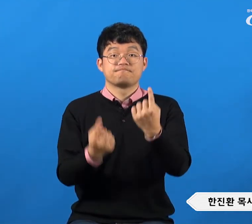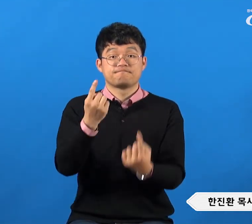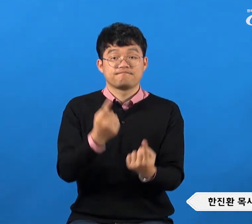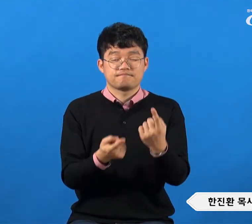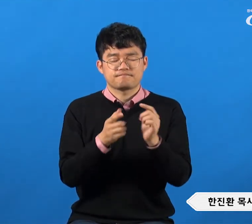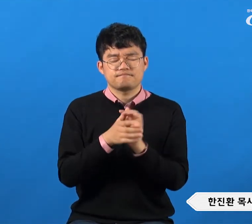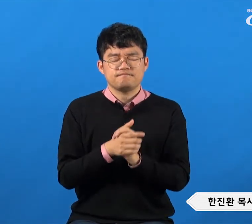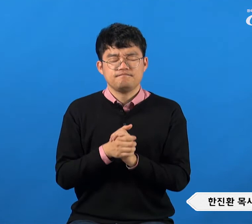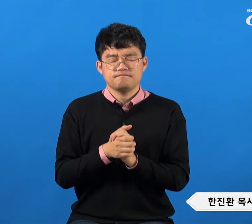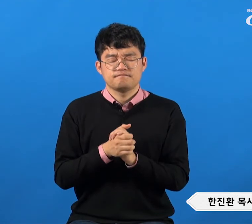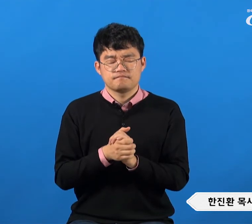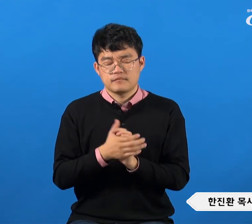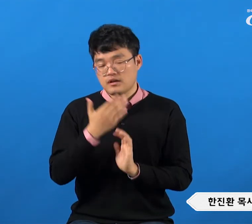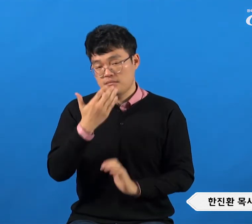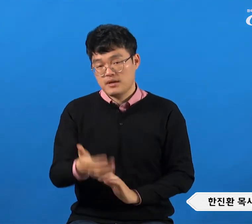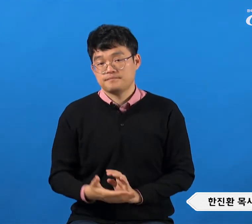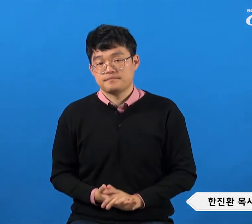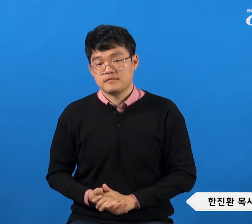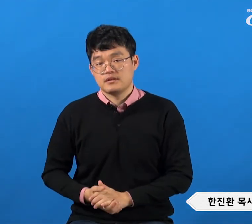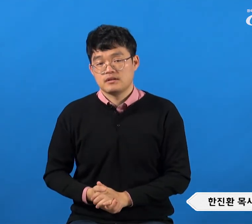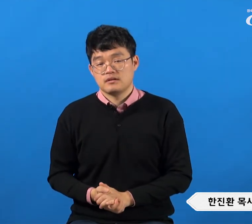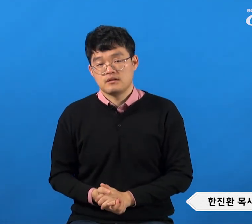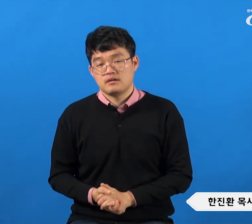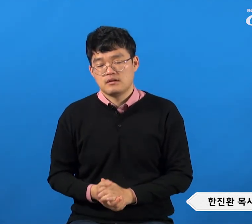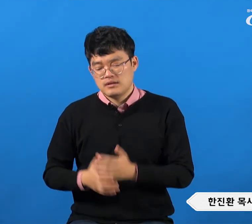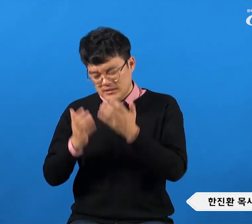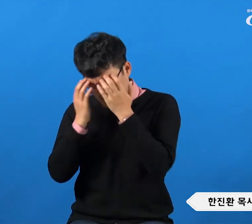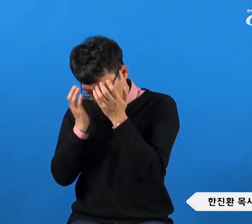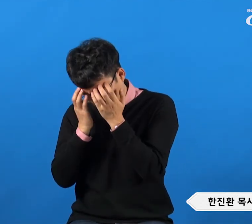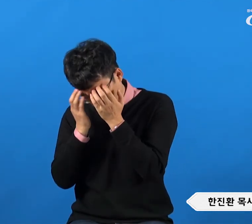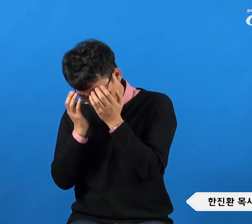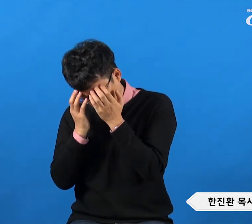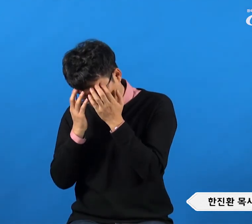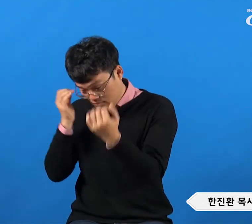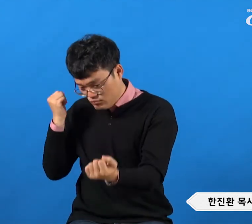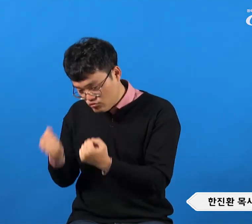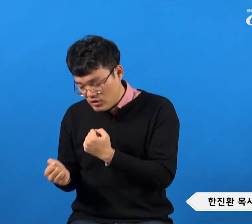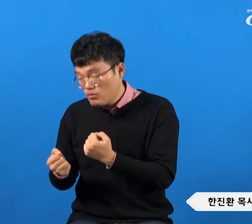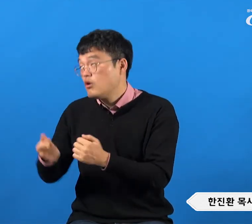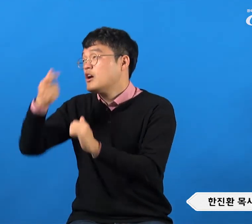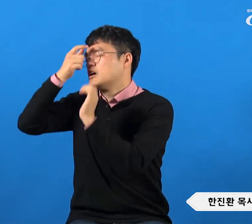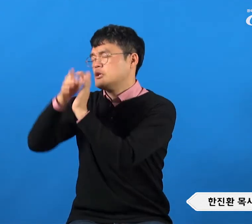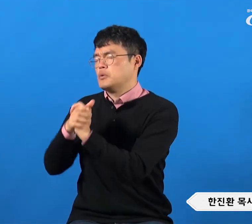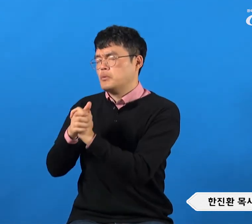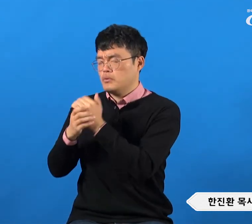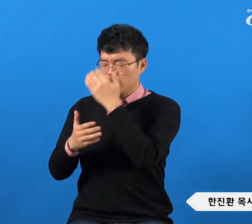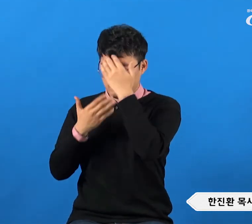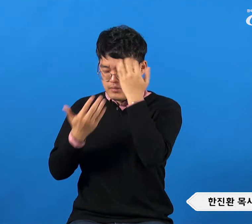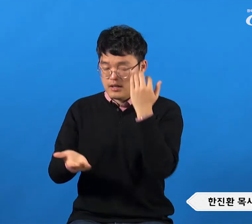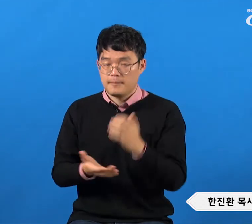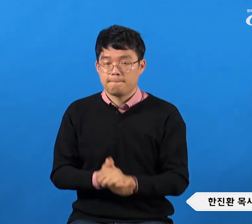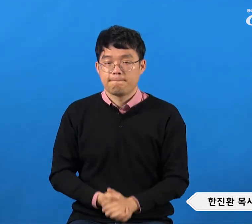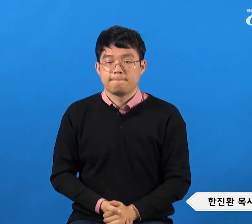무엇보다도 기도할 수 있습니다. 시련 가운데서 하나님께 기도할 수 있습니다.